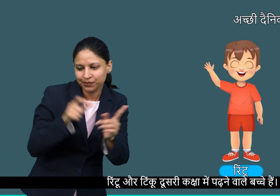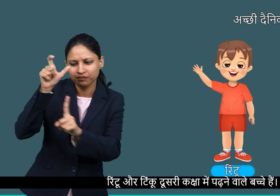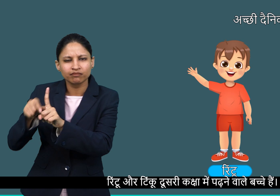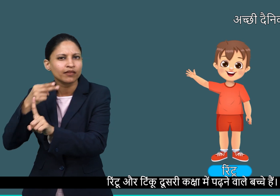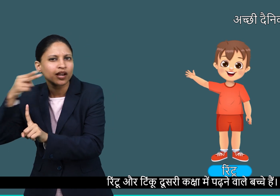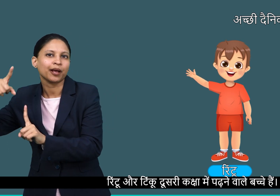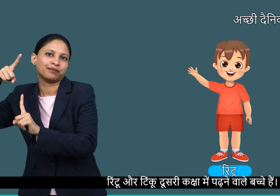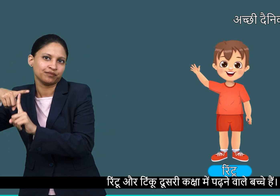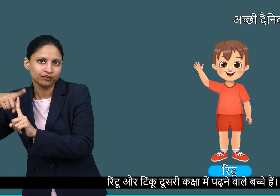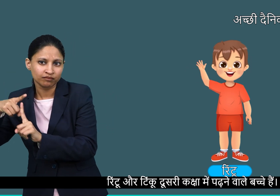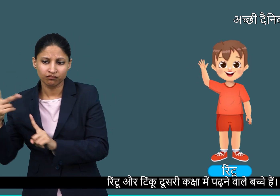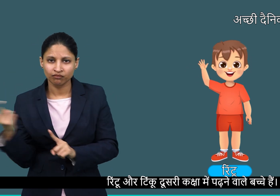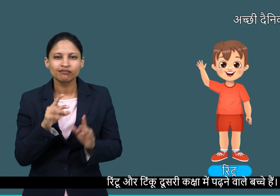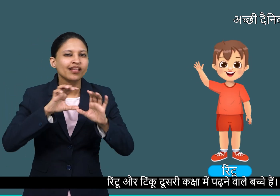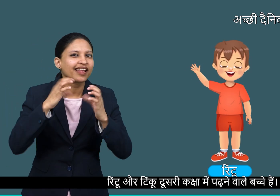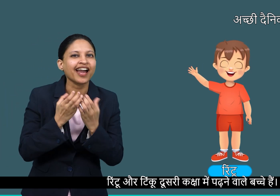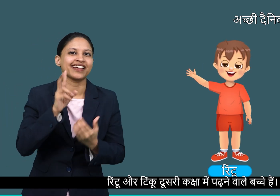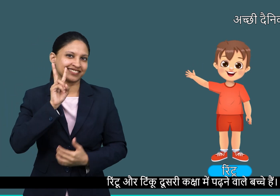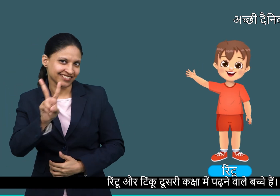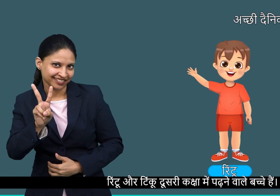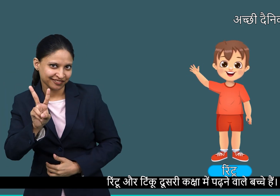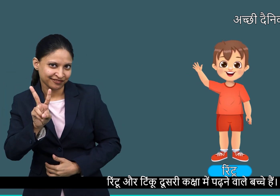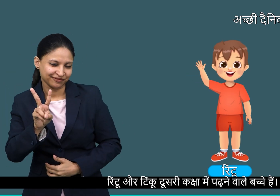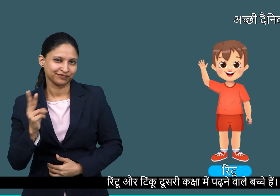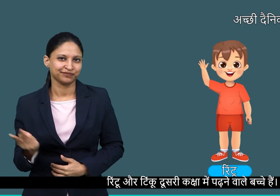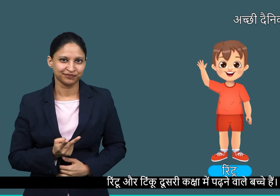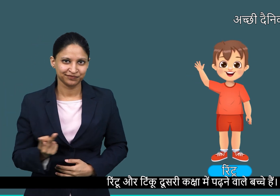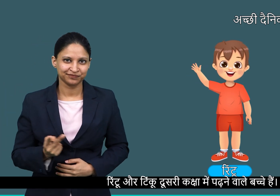रिंटू और टिंकू दूसरी कक्षा में पढ़ने वाले बच्चे हैं।